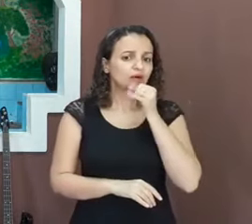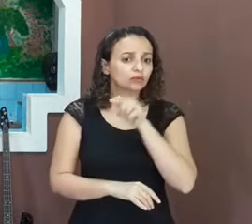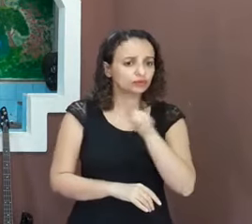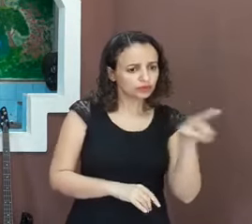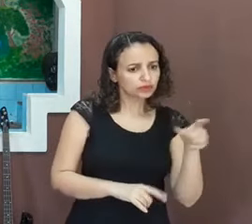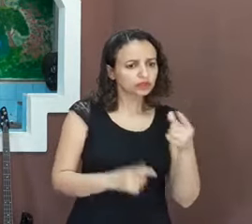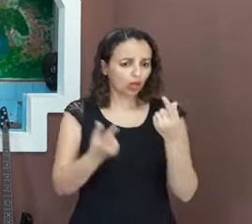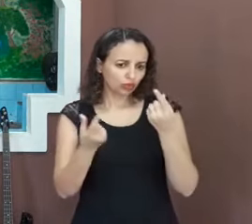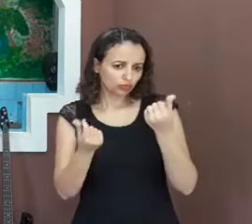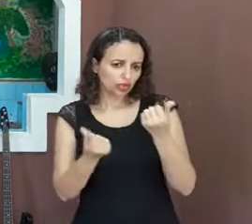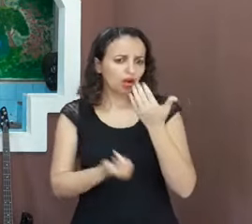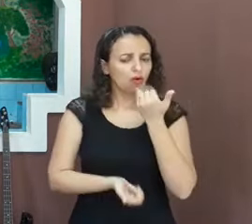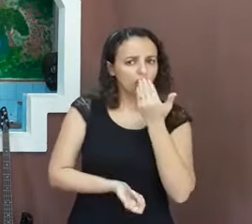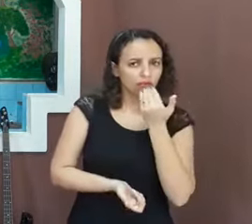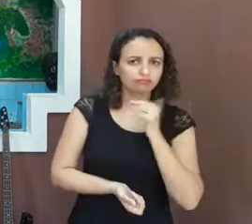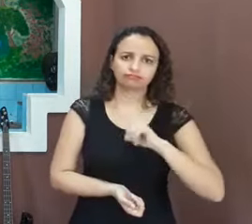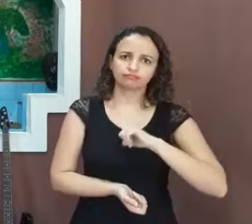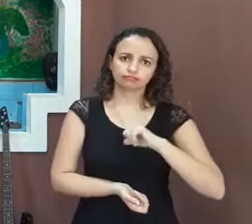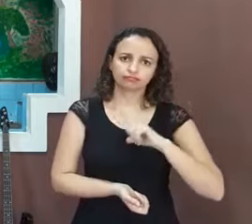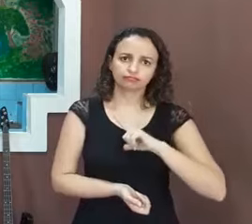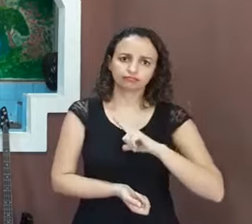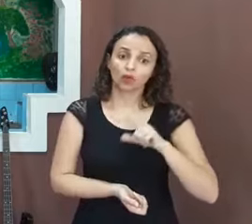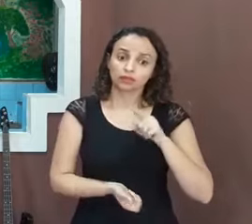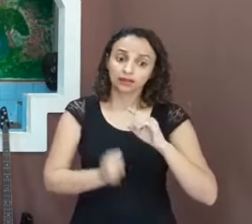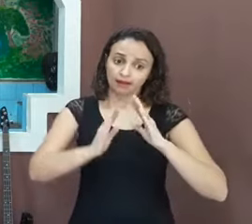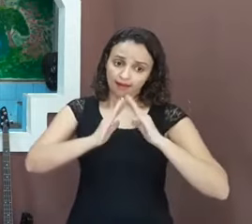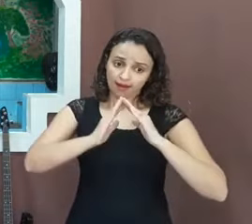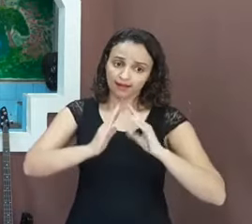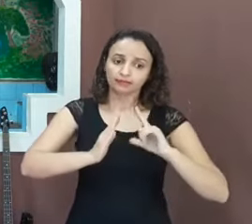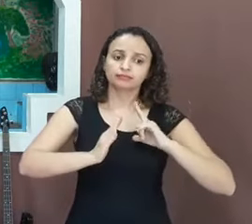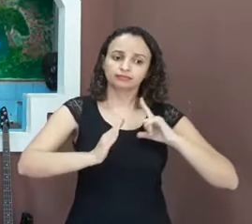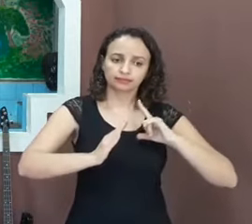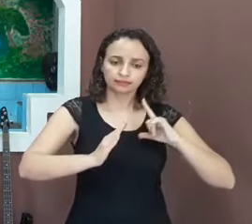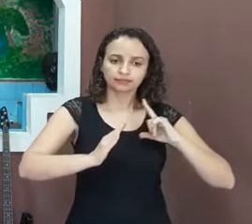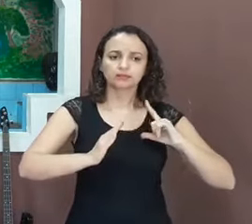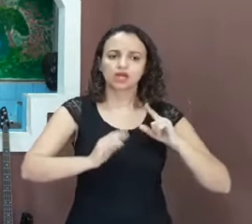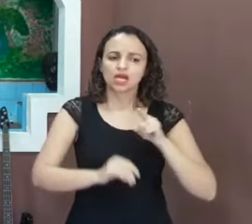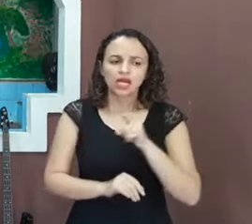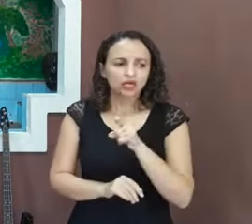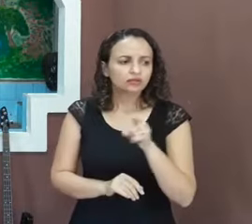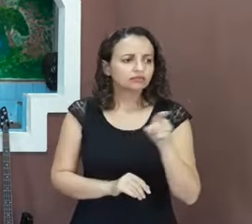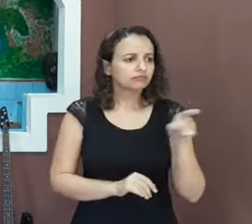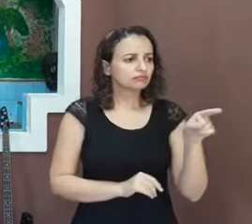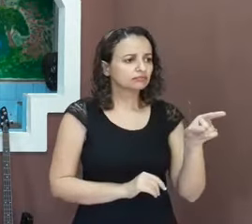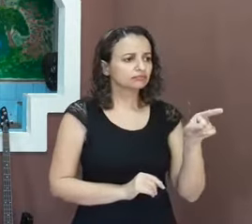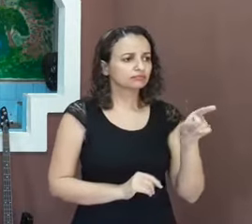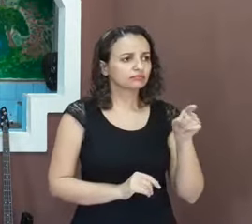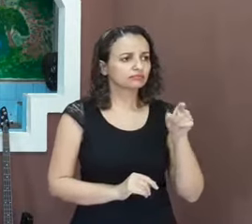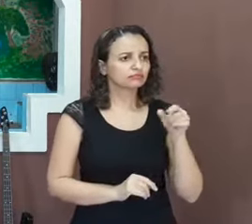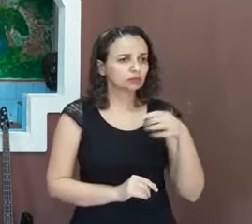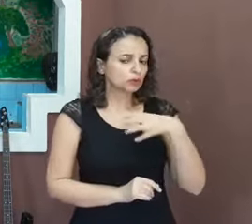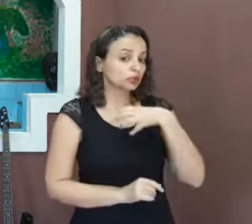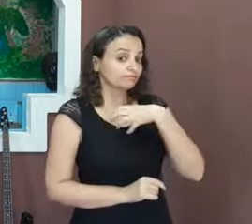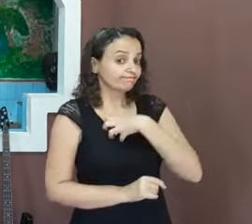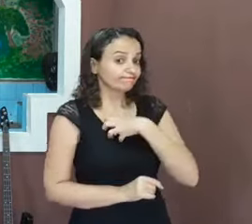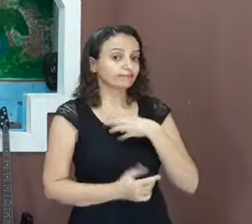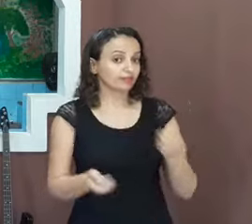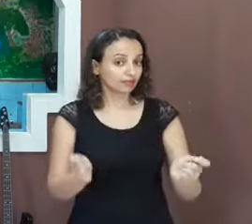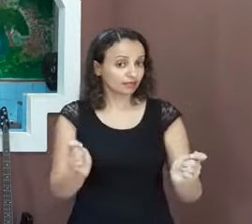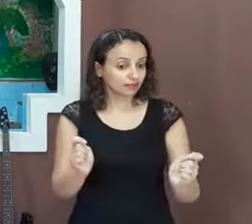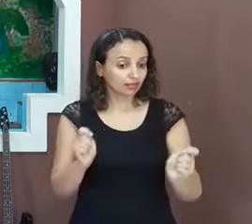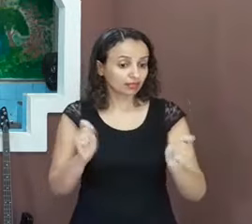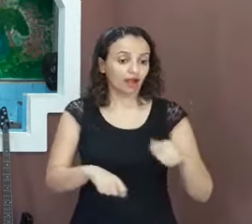amém? Se você tem um teto para orar, amém? Se você está com uma condição razoável